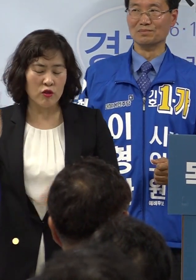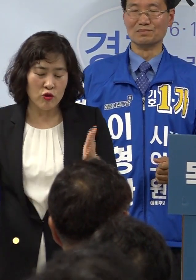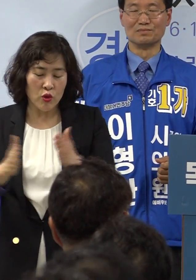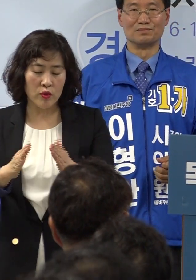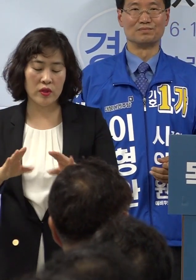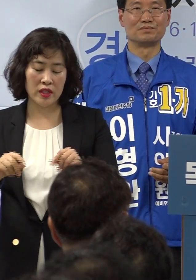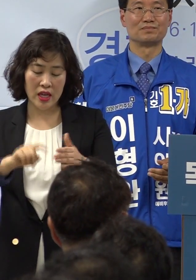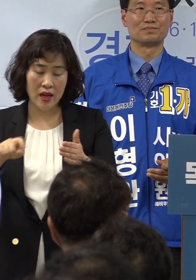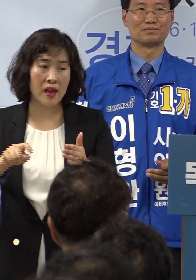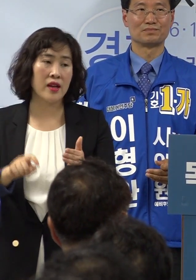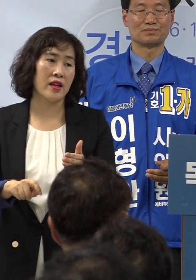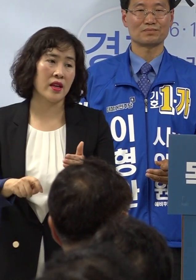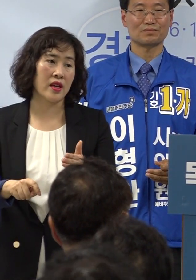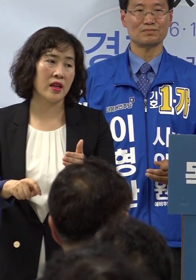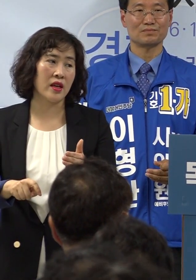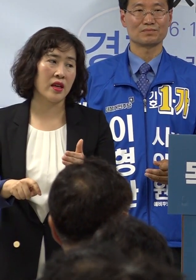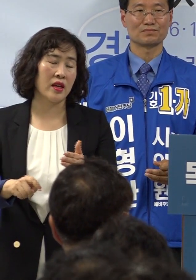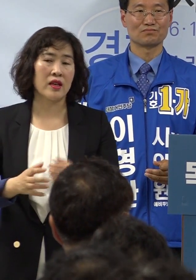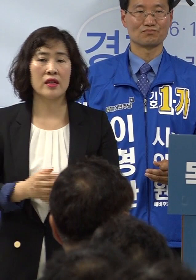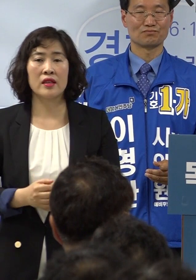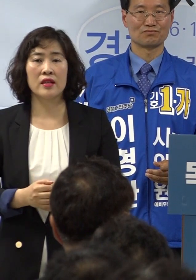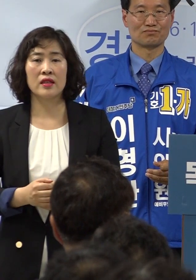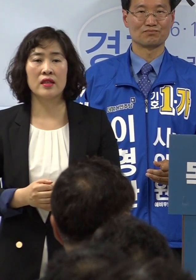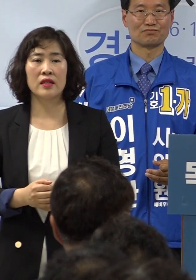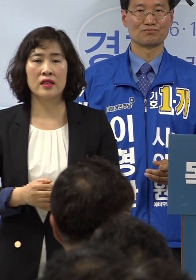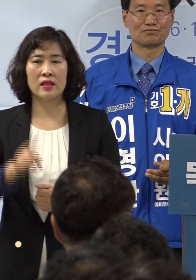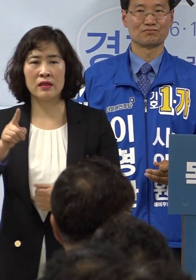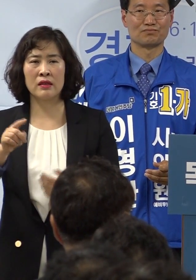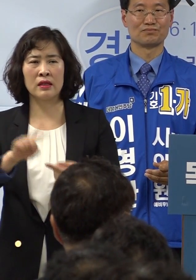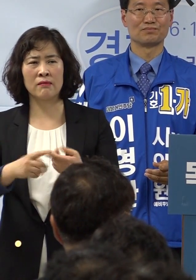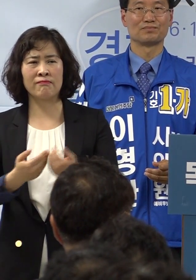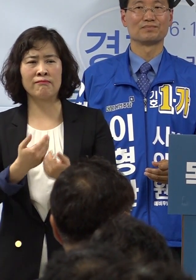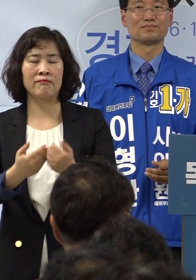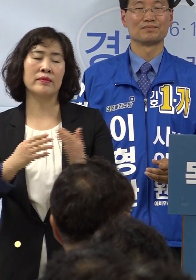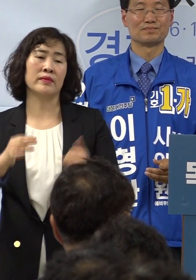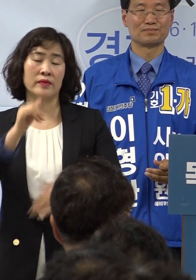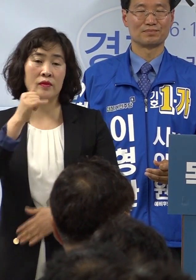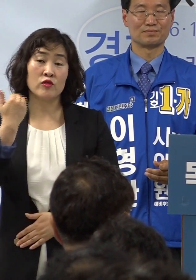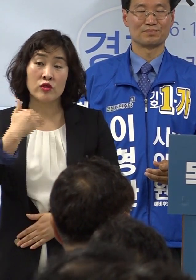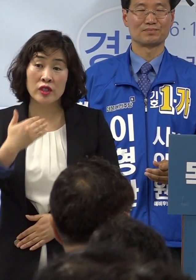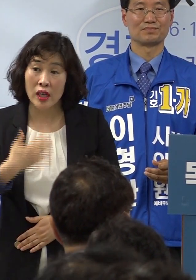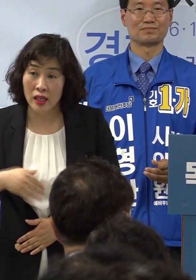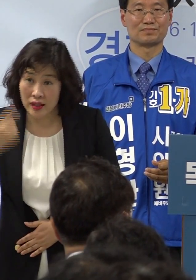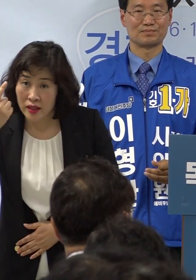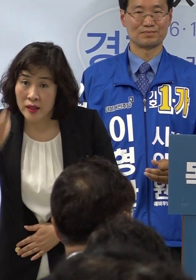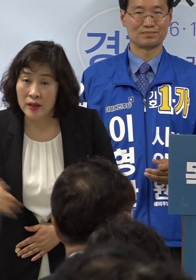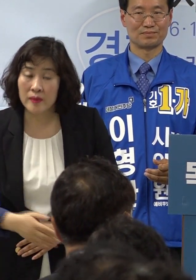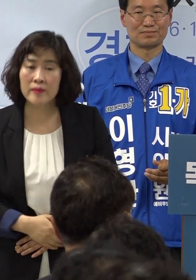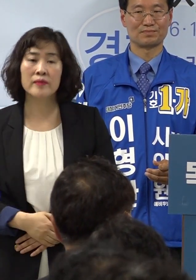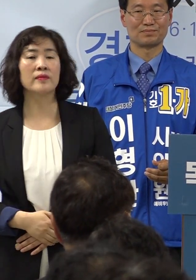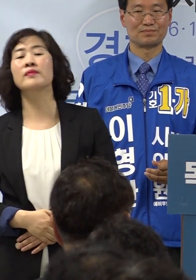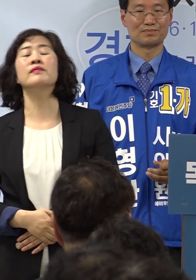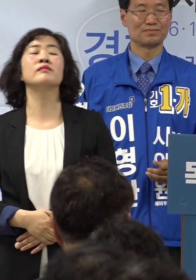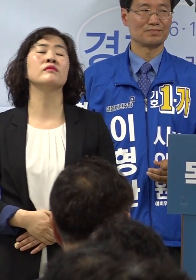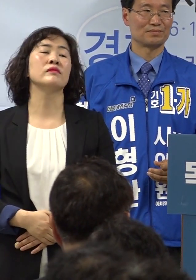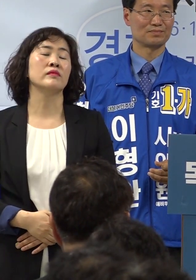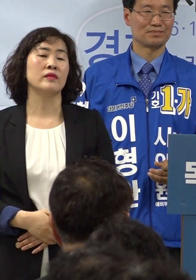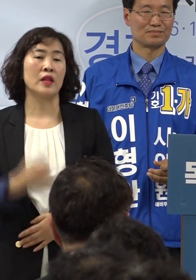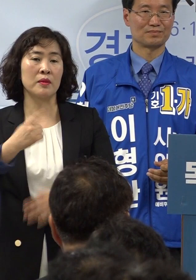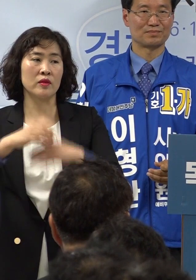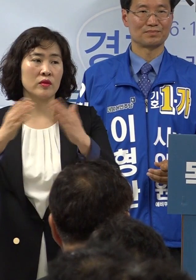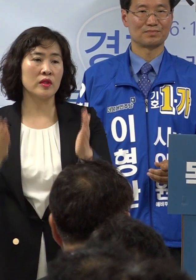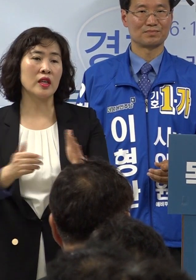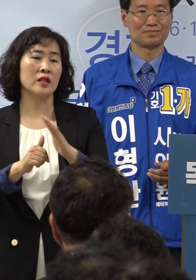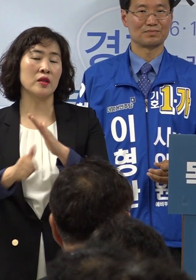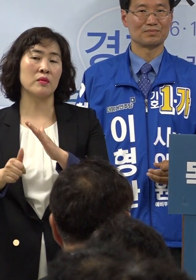안에 그것이 만득 차는 분들이 있습니다. 누군지 잘 아시죠? 네.